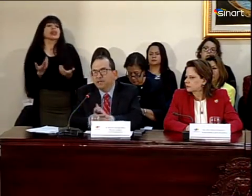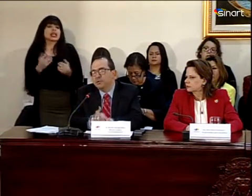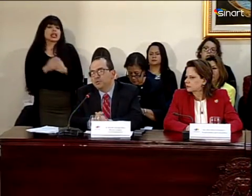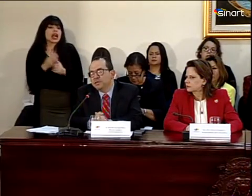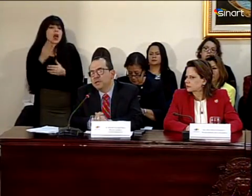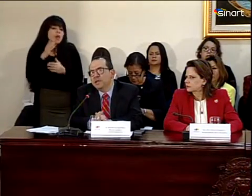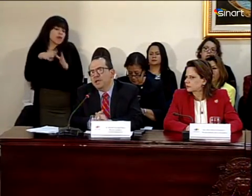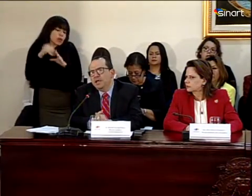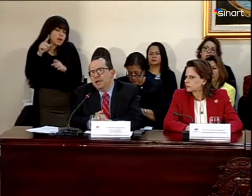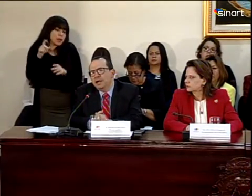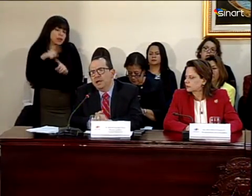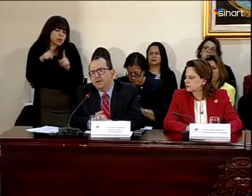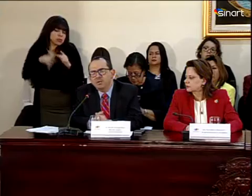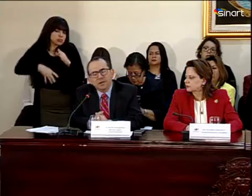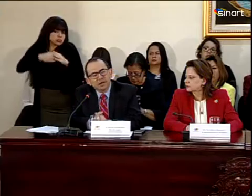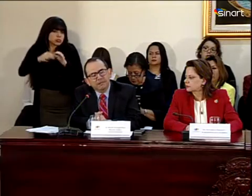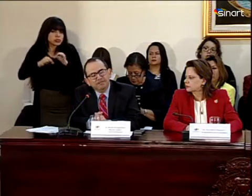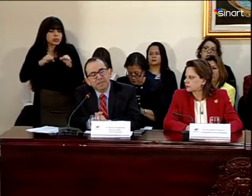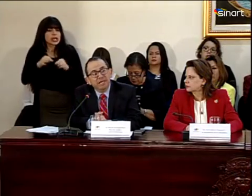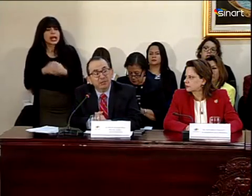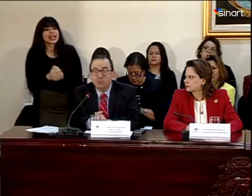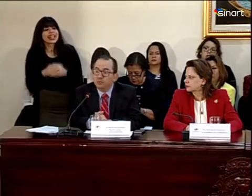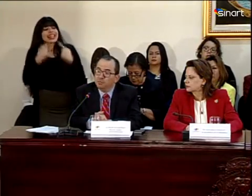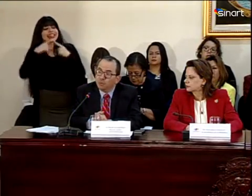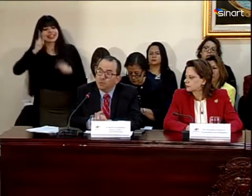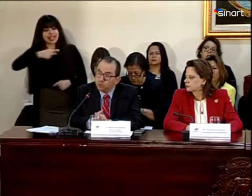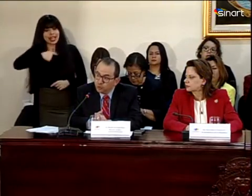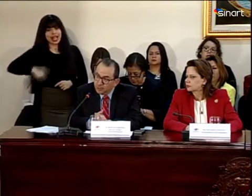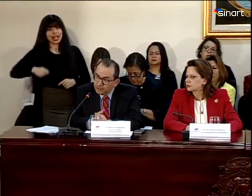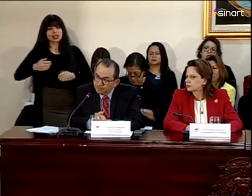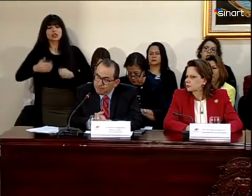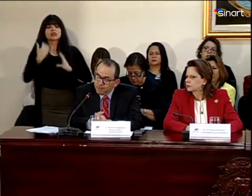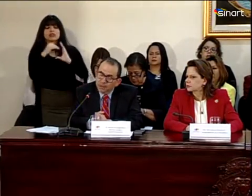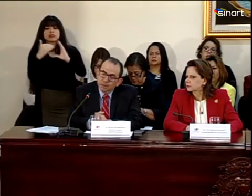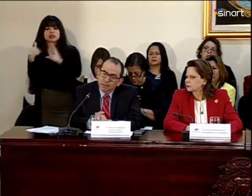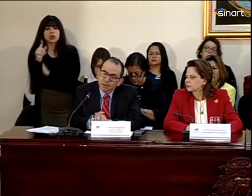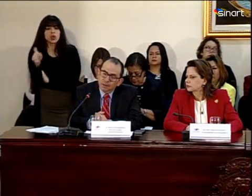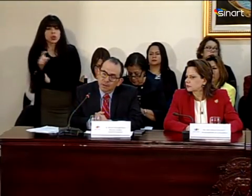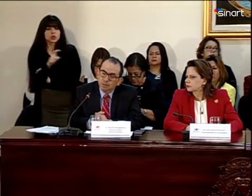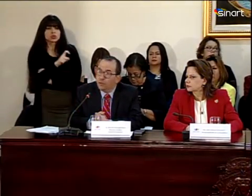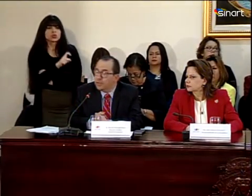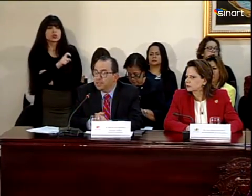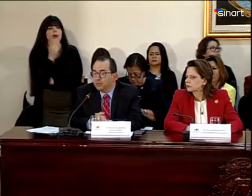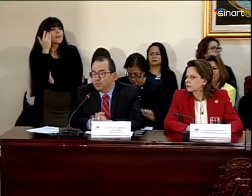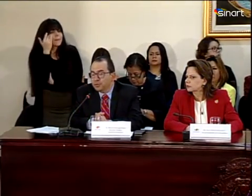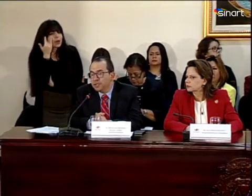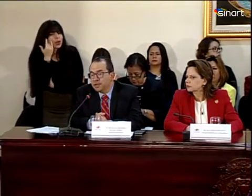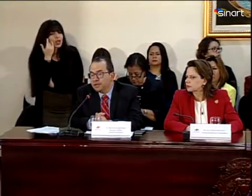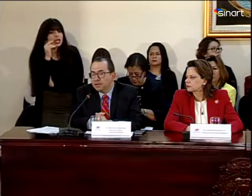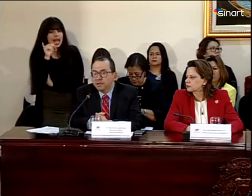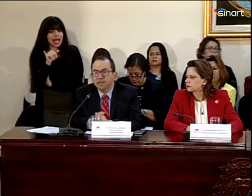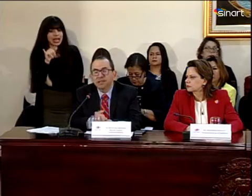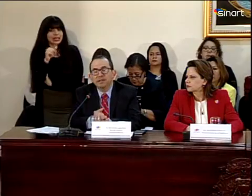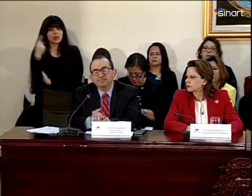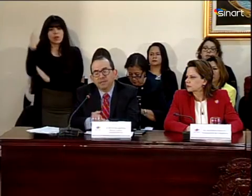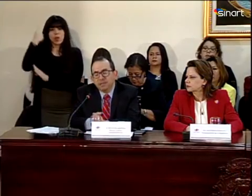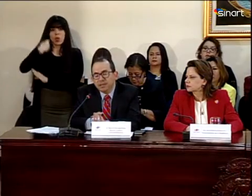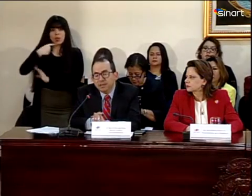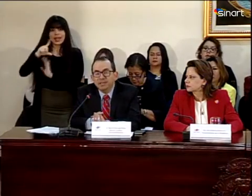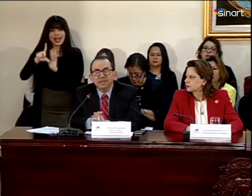fuera de la pregunta, el decreto ha sido enviado a consulta porque así lo ordena la